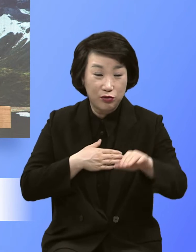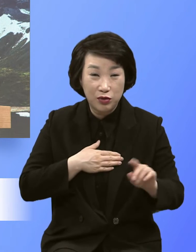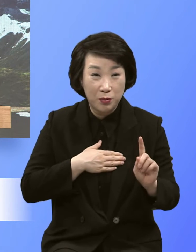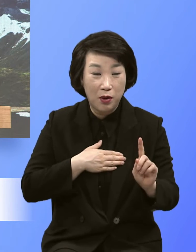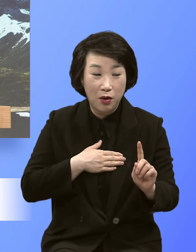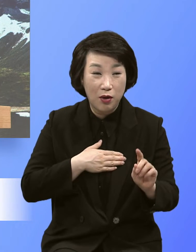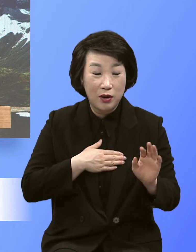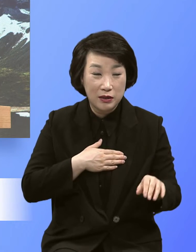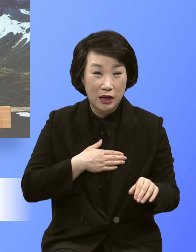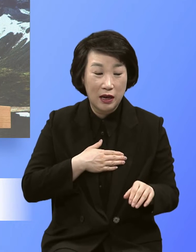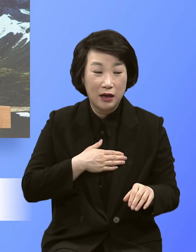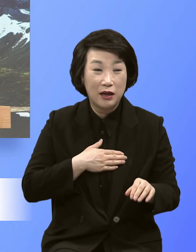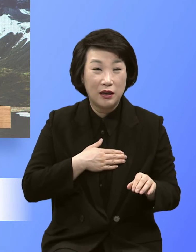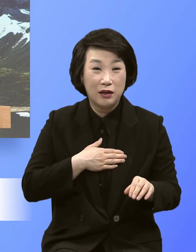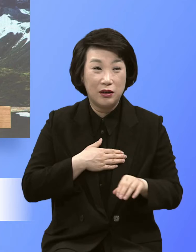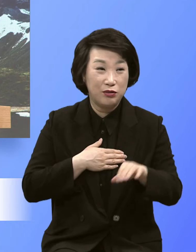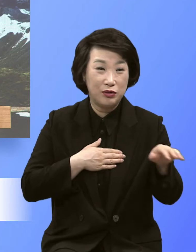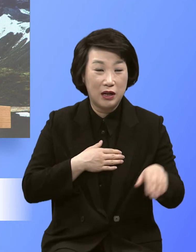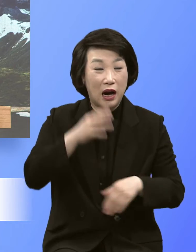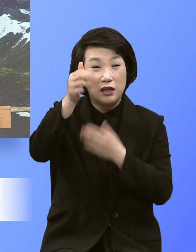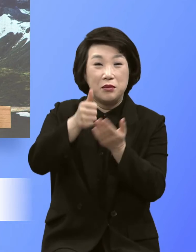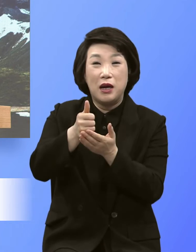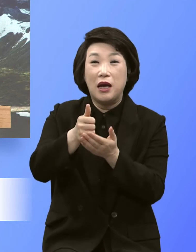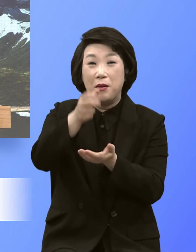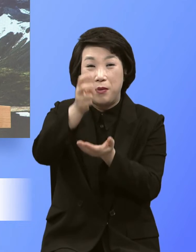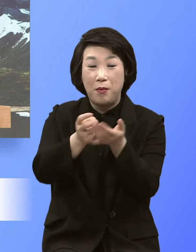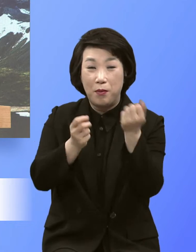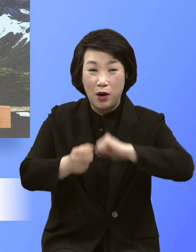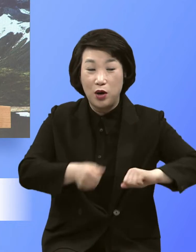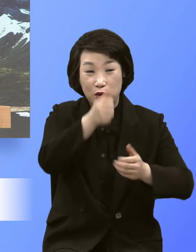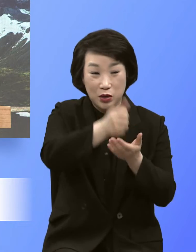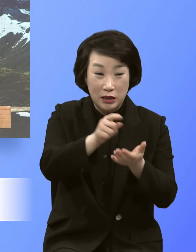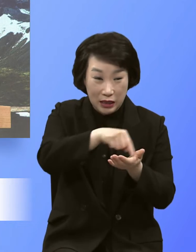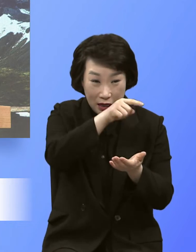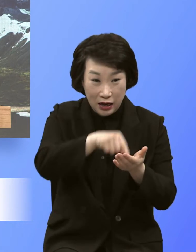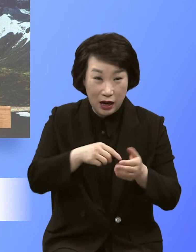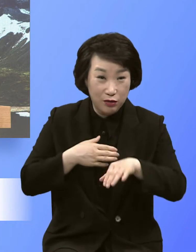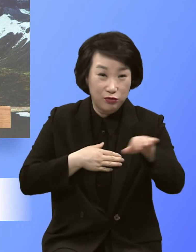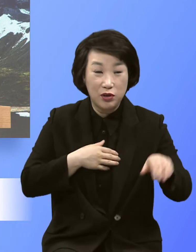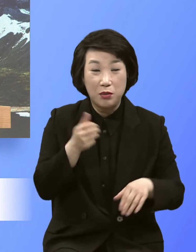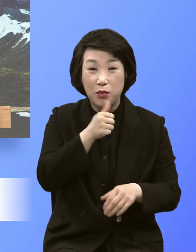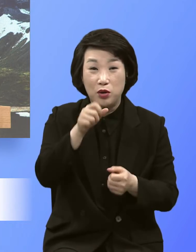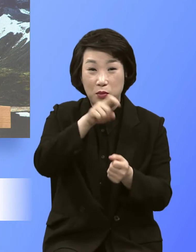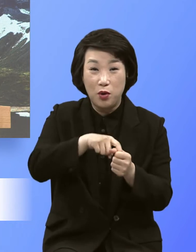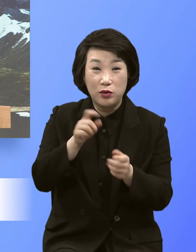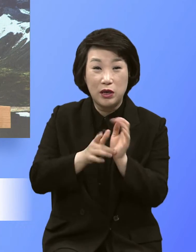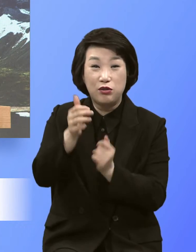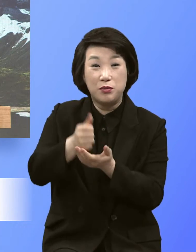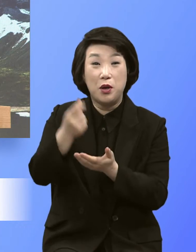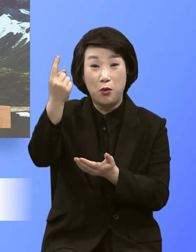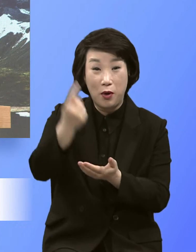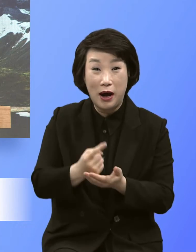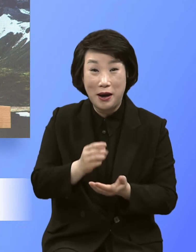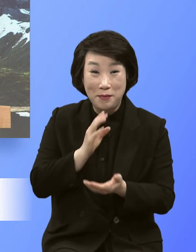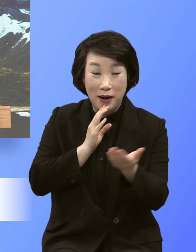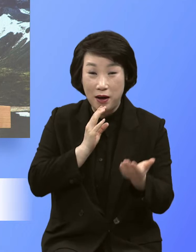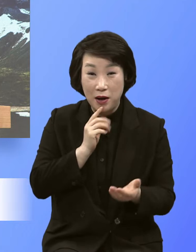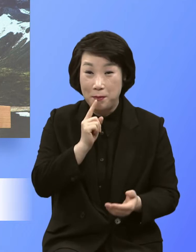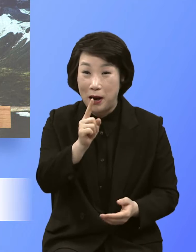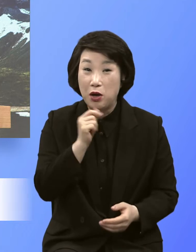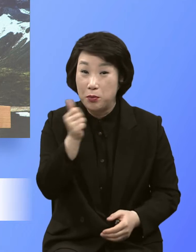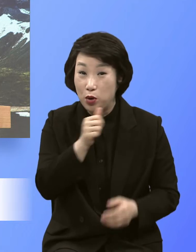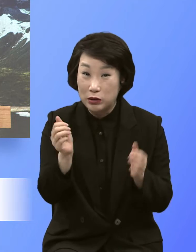우리가 하나님의 질서를 파기한 죄값으로 우리를 변호하러 올 때 그냥 말로가